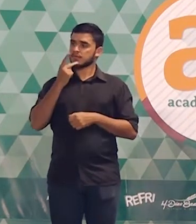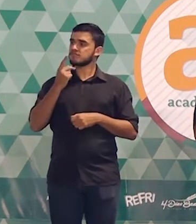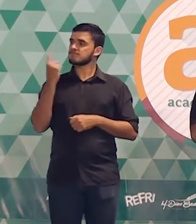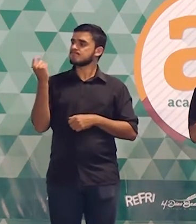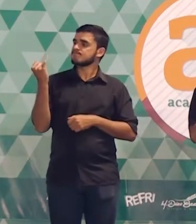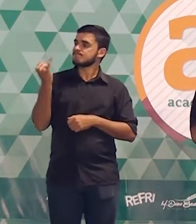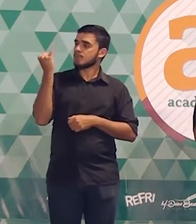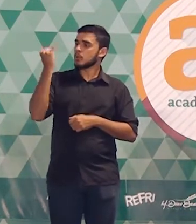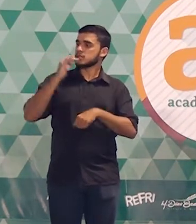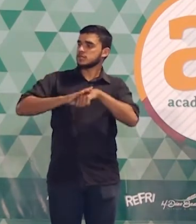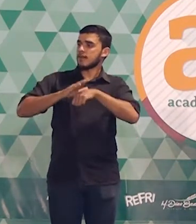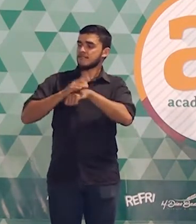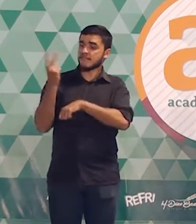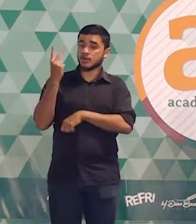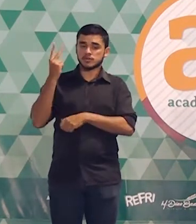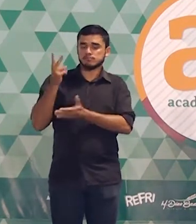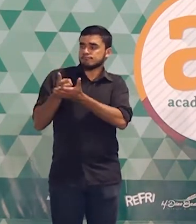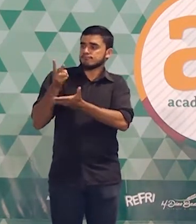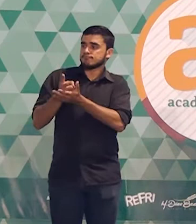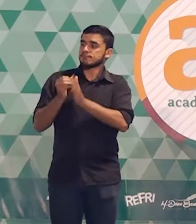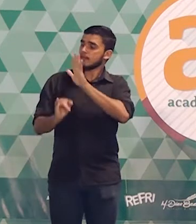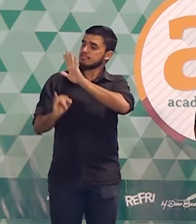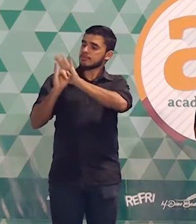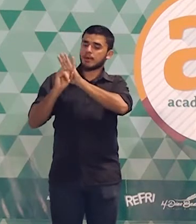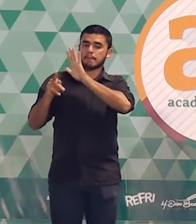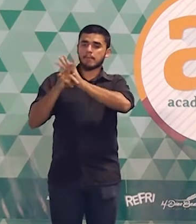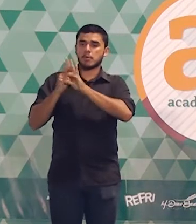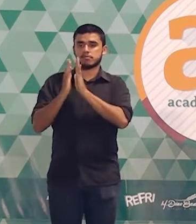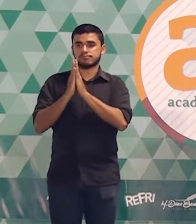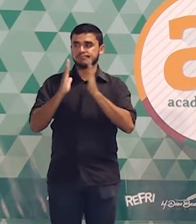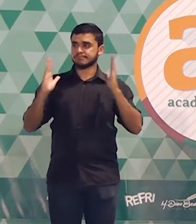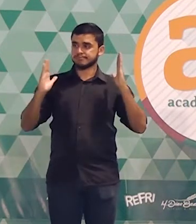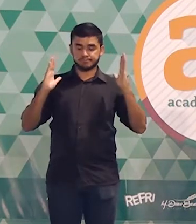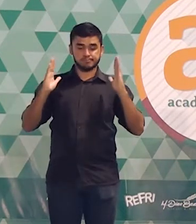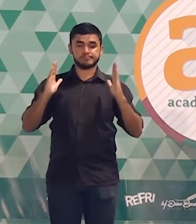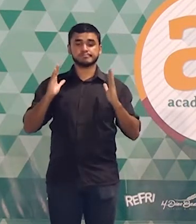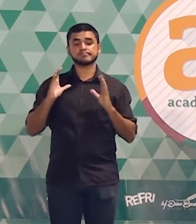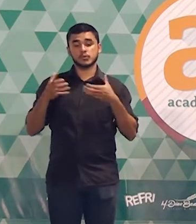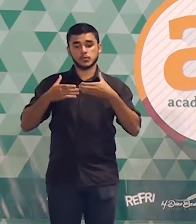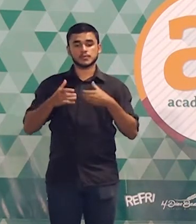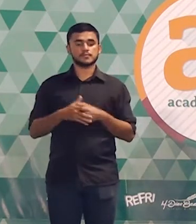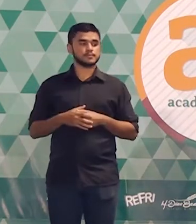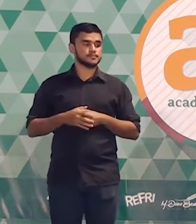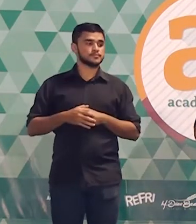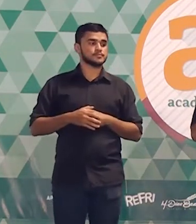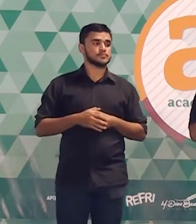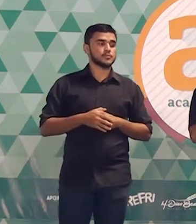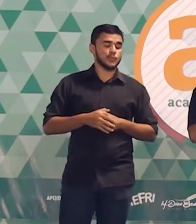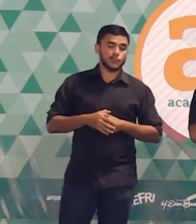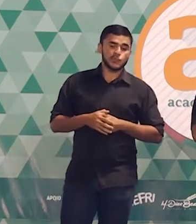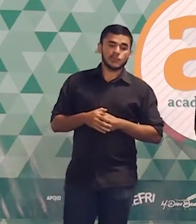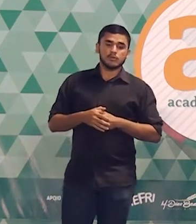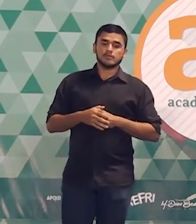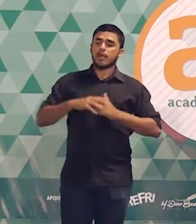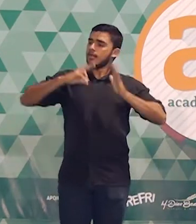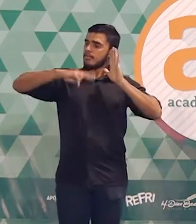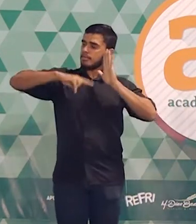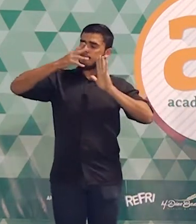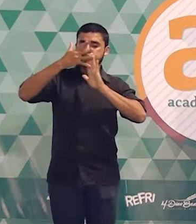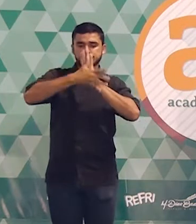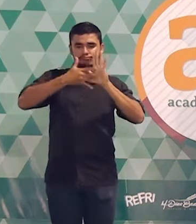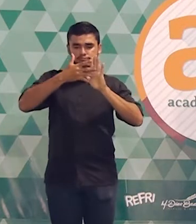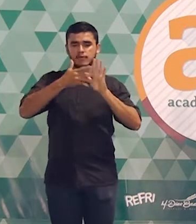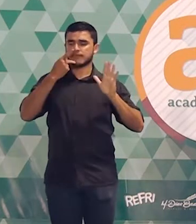típica da fala brasileira. Vamos dar uma olhada então na questão. A partir da leitura do texto do Manuel Bandeira e do reconhecimento